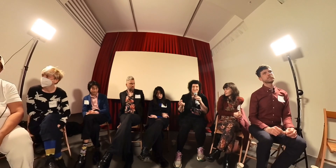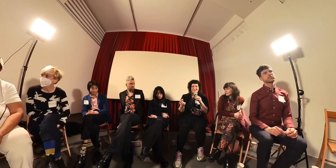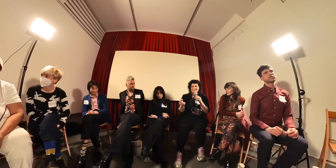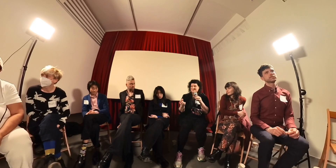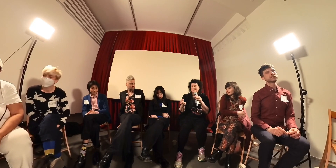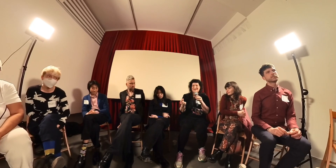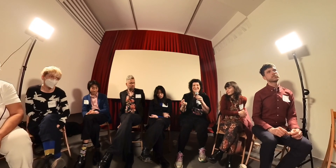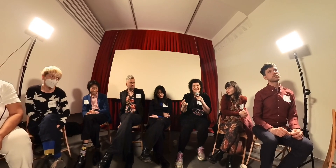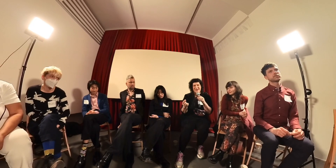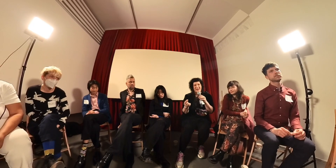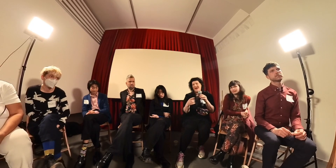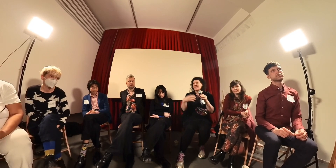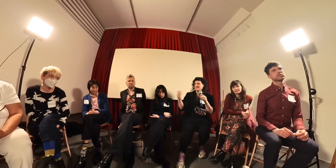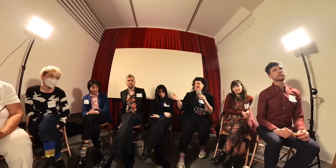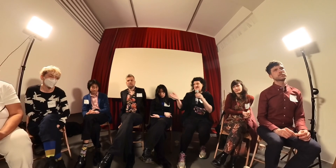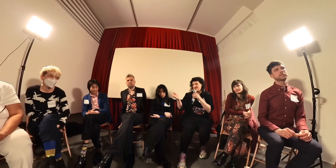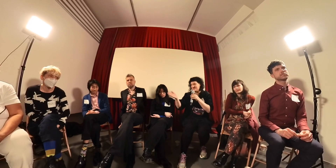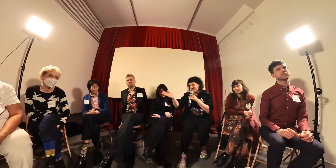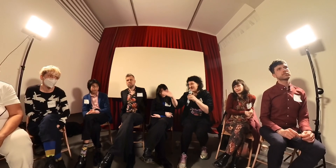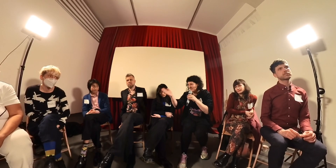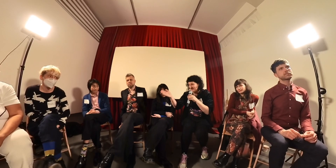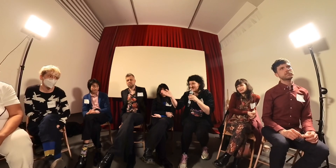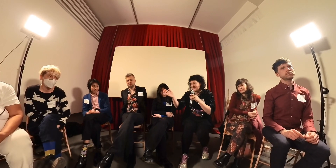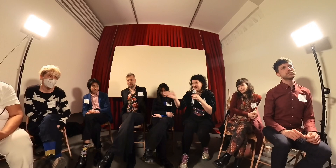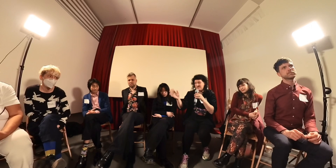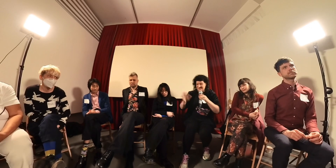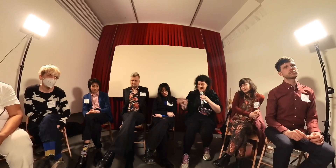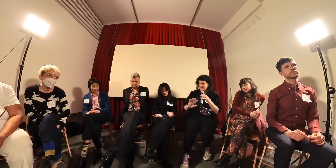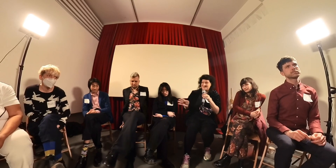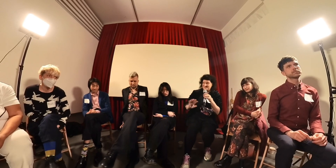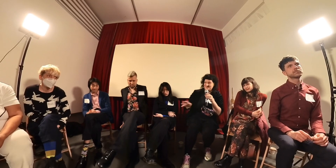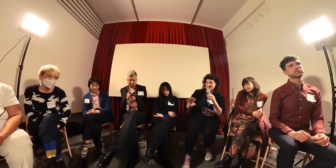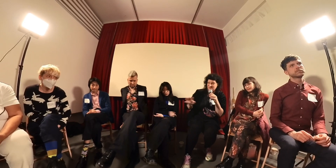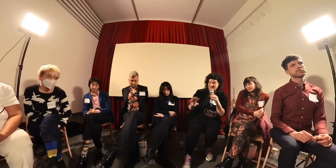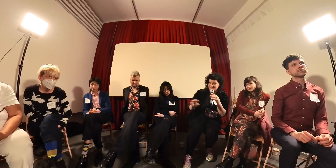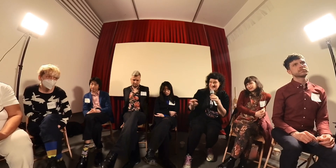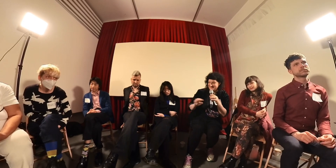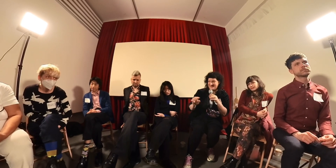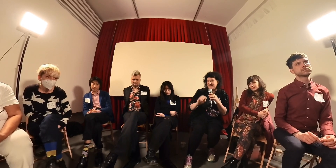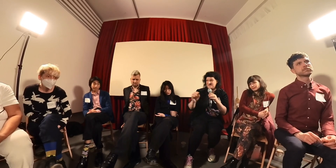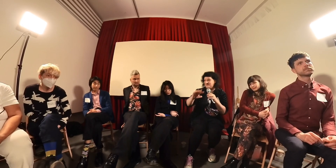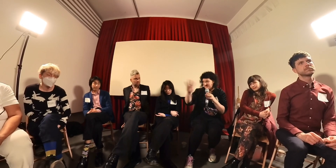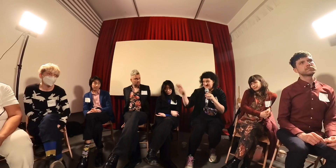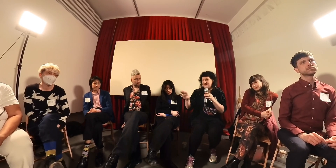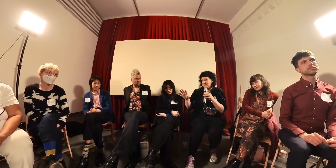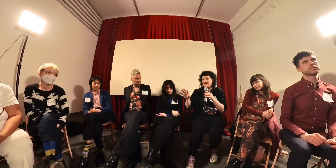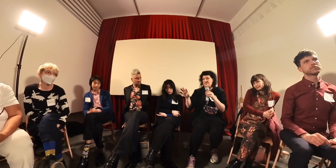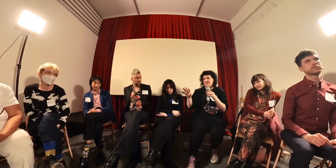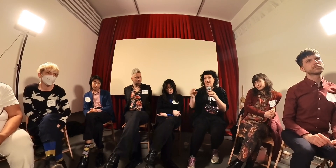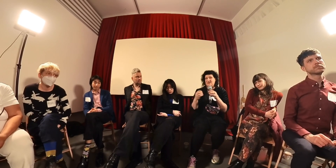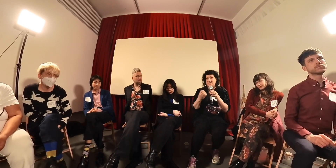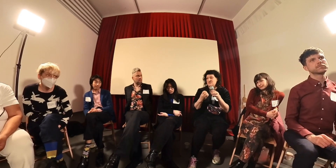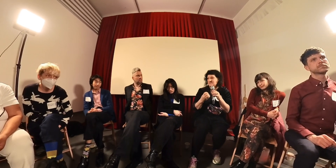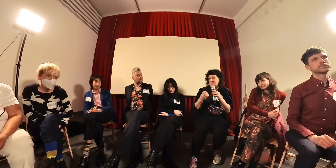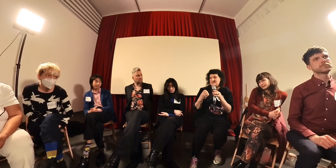tými světmi. A i keď přesně, že Magdalena hovorí, nechcem neďakovať a tak, a ste